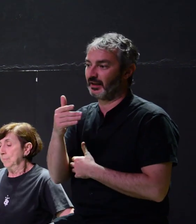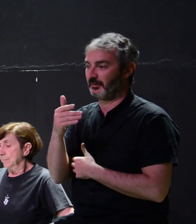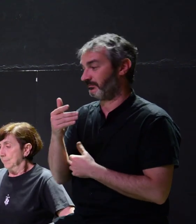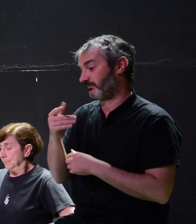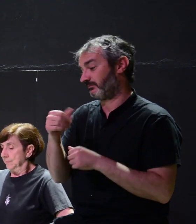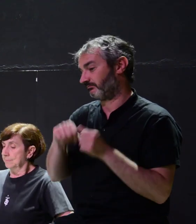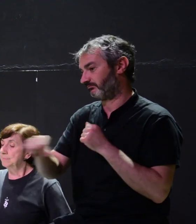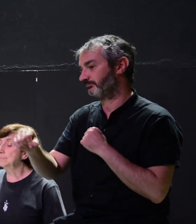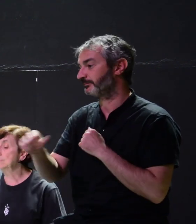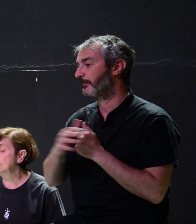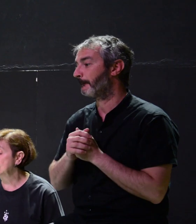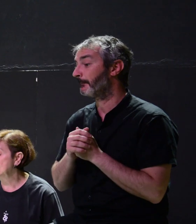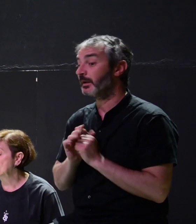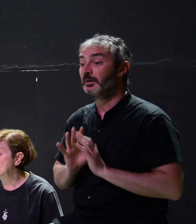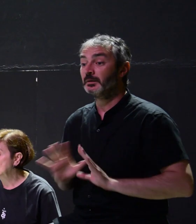Molt bé. I doncs,